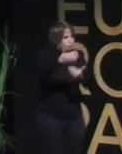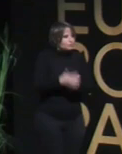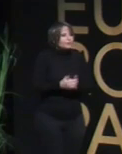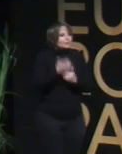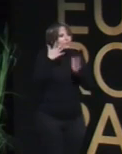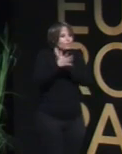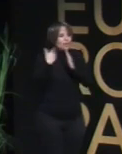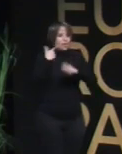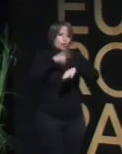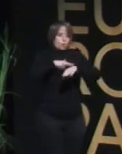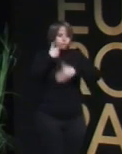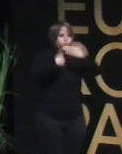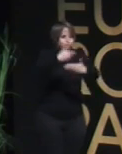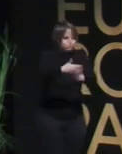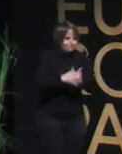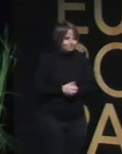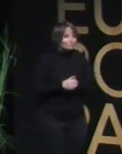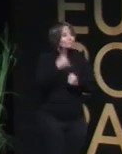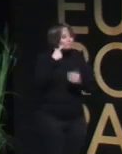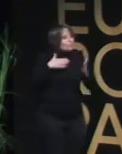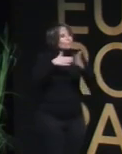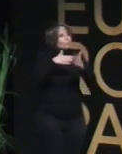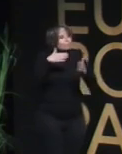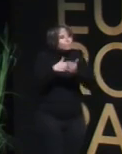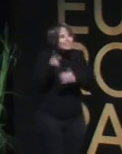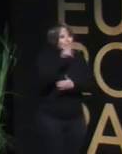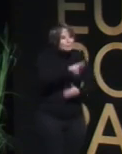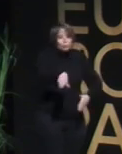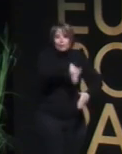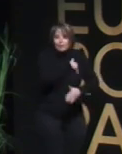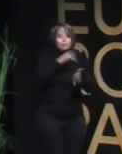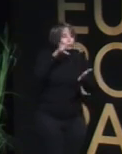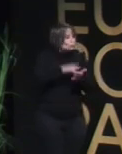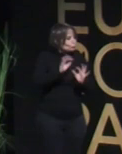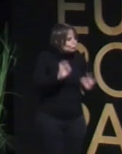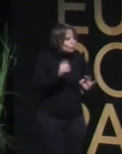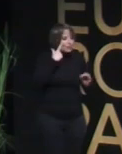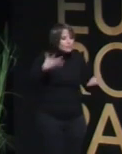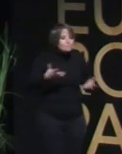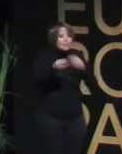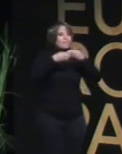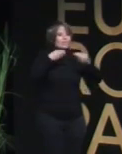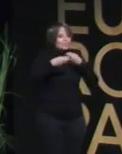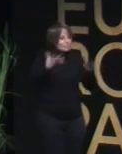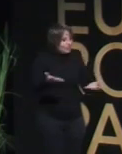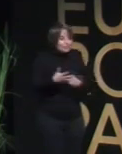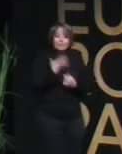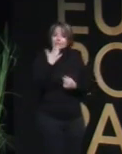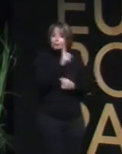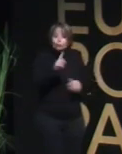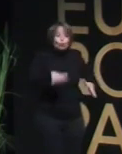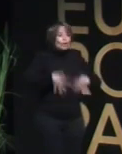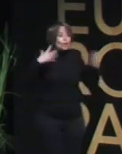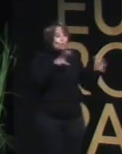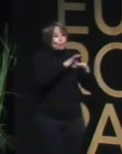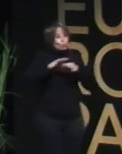contracorriente, ¿vale? Por lo tanto, va a haber ciertas dificultades en retrasos académicos, sí o sí, y ahí tenemos que tener cierta flexibilidad en eso, porque si no, lo emocional va a